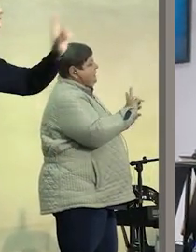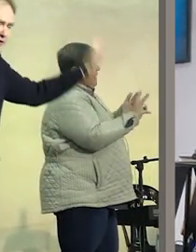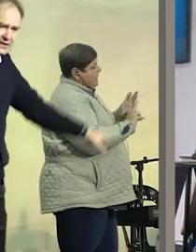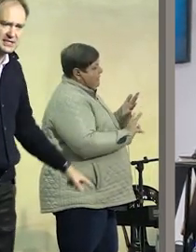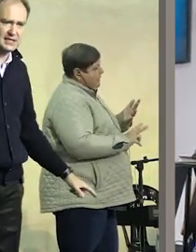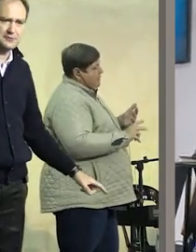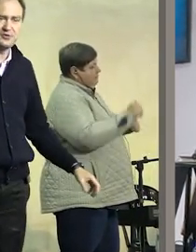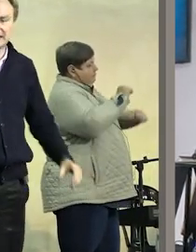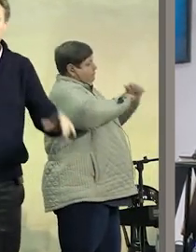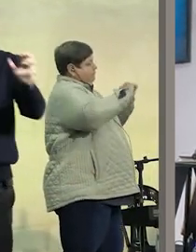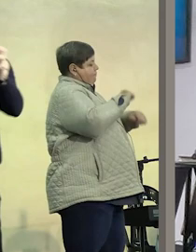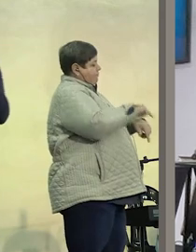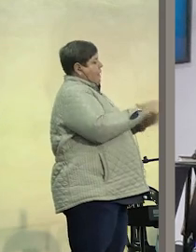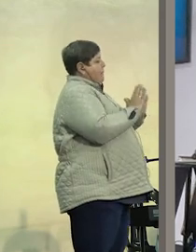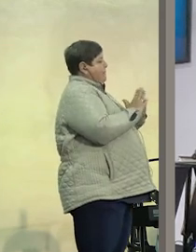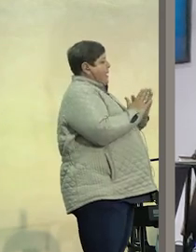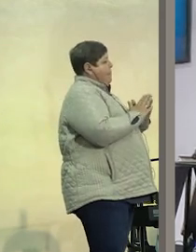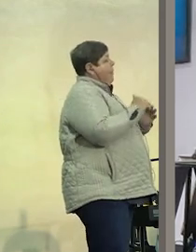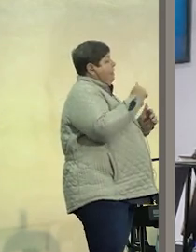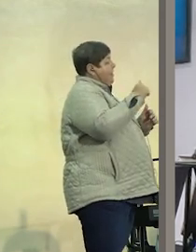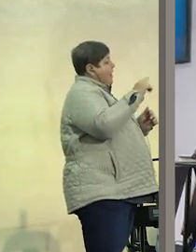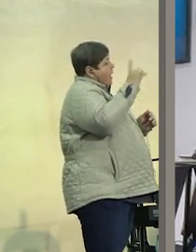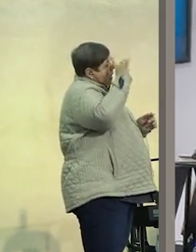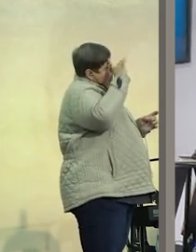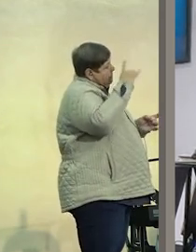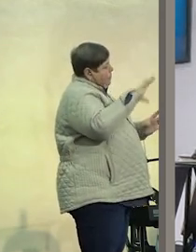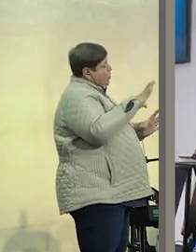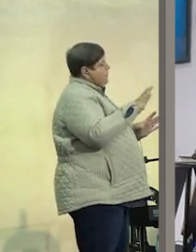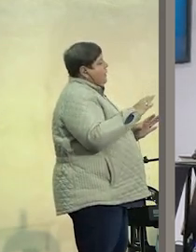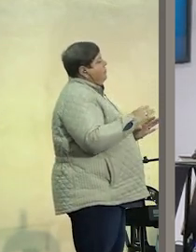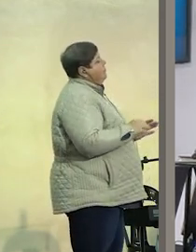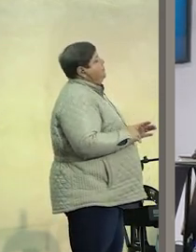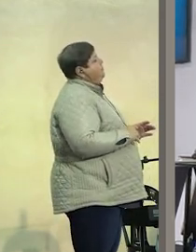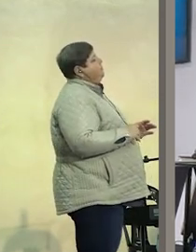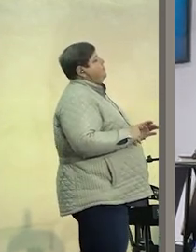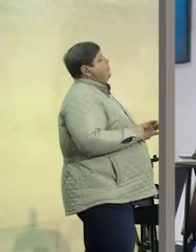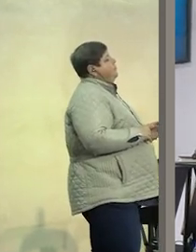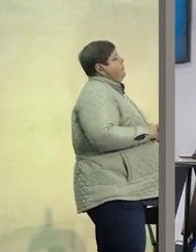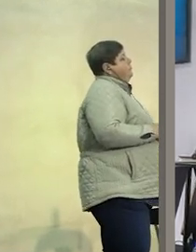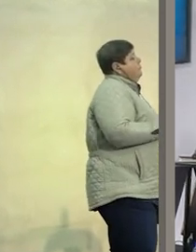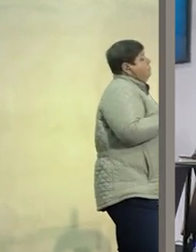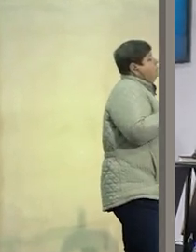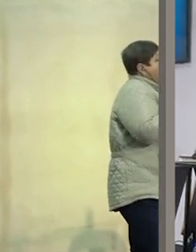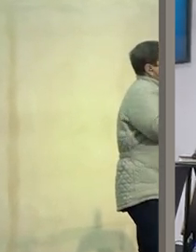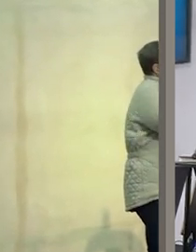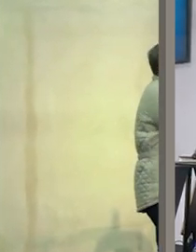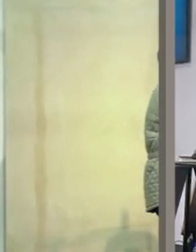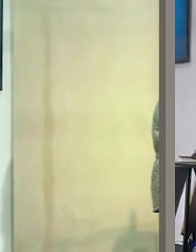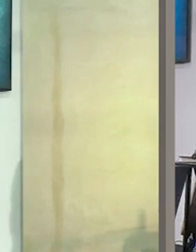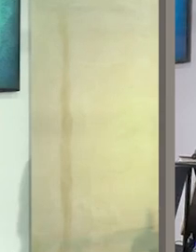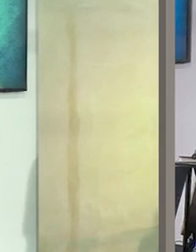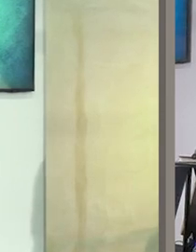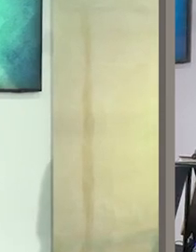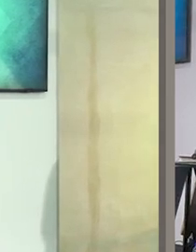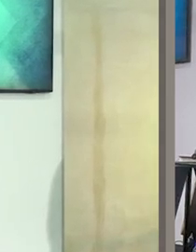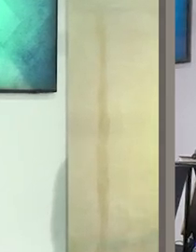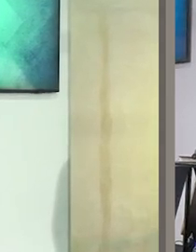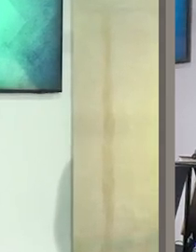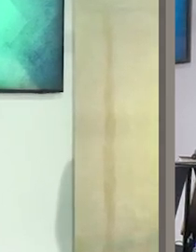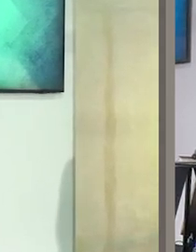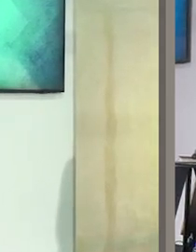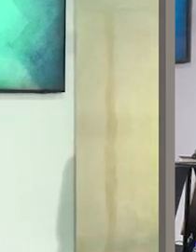net terugvat na die skrif toe, wat net vandag se boodskap teruganker in die woord, en wat vir my en jou dalk net iets wakker maak in ons harte, om te